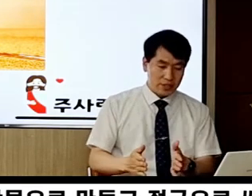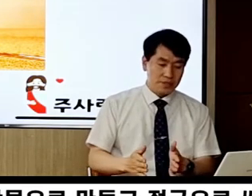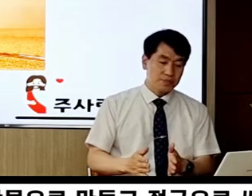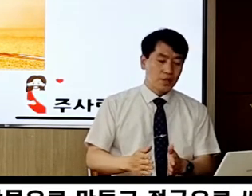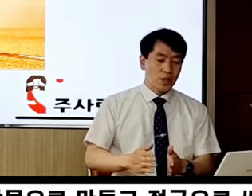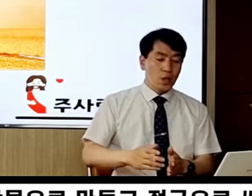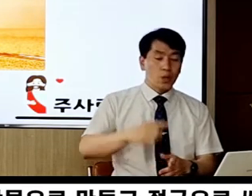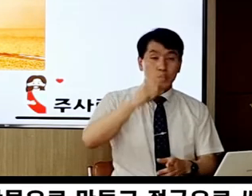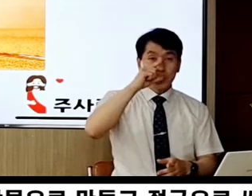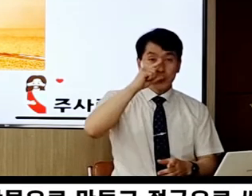법궤는